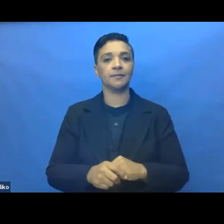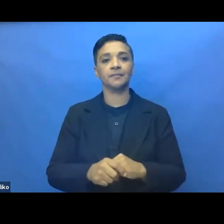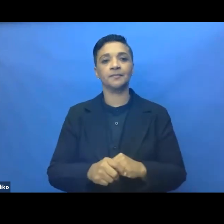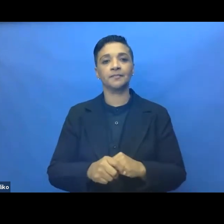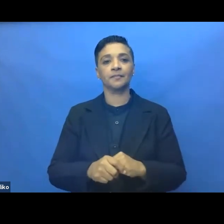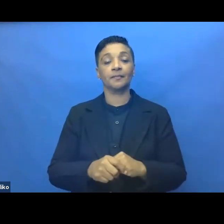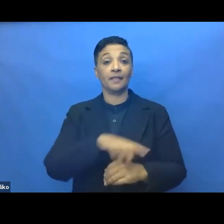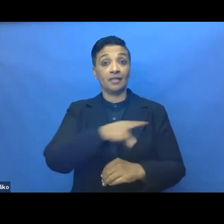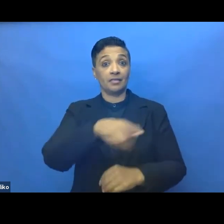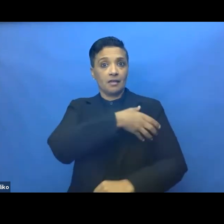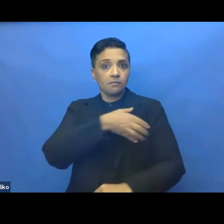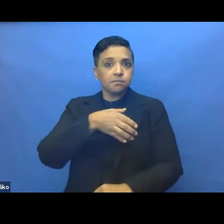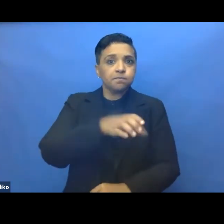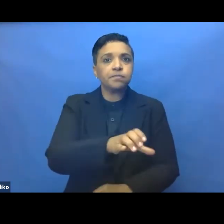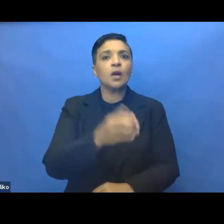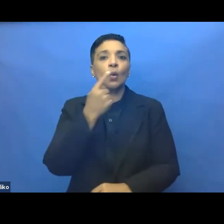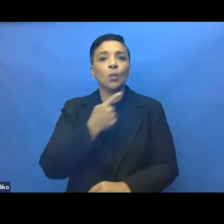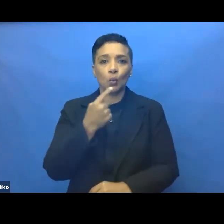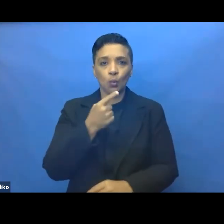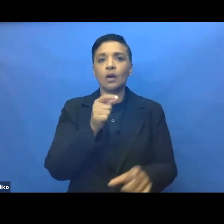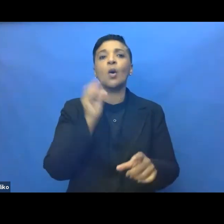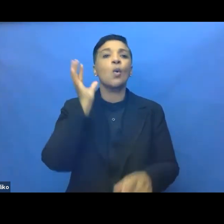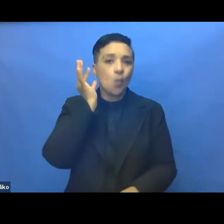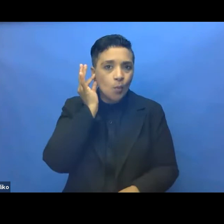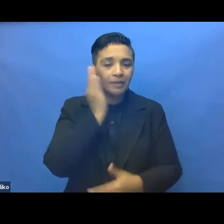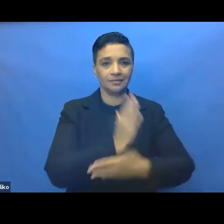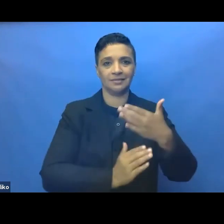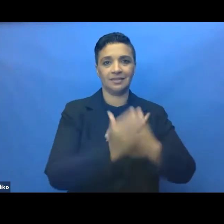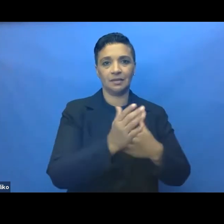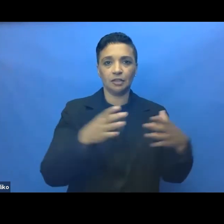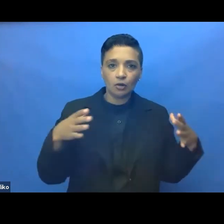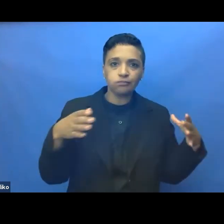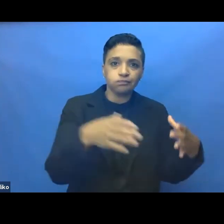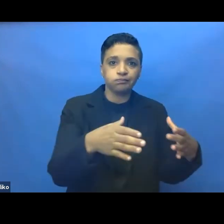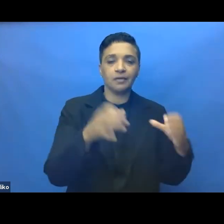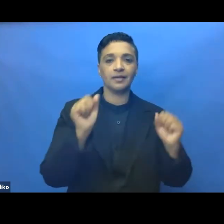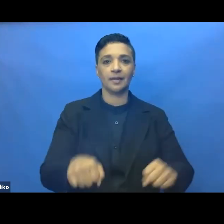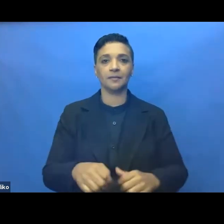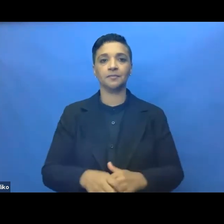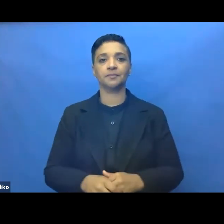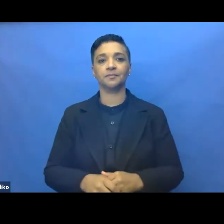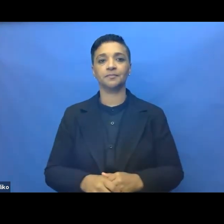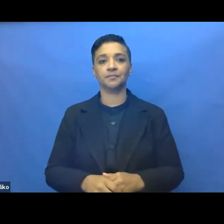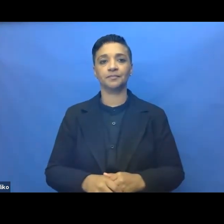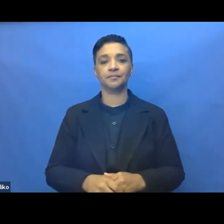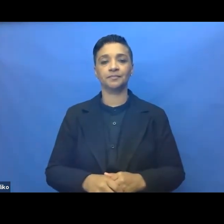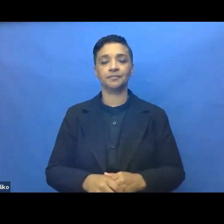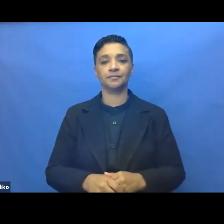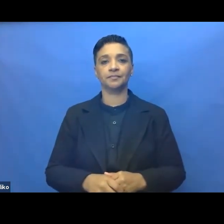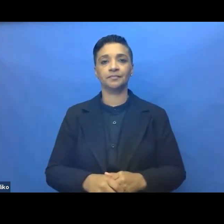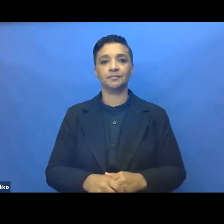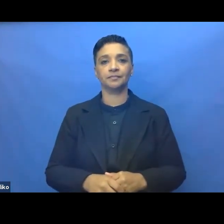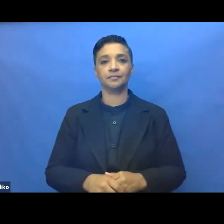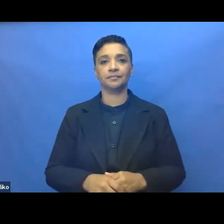Dans le district de Maros, les femmes handicapées sont activement incluses dans la prise de